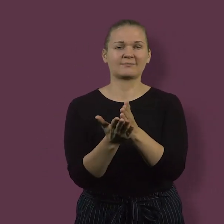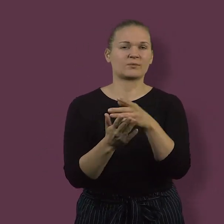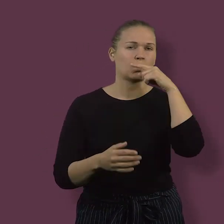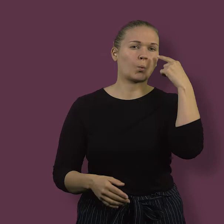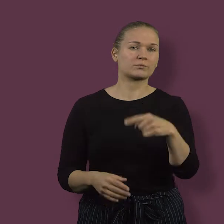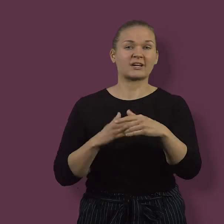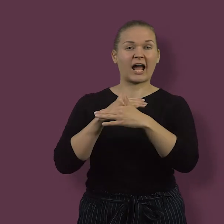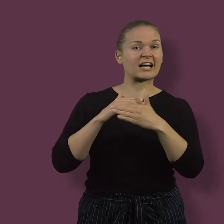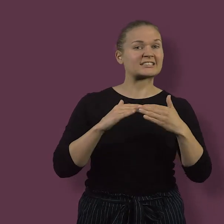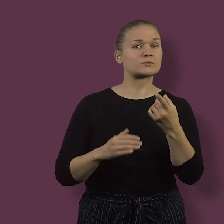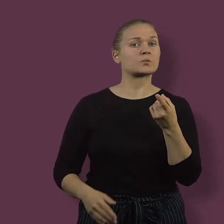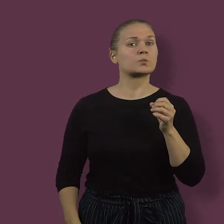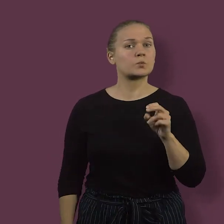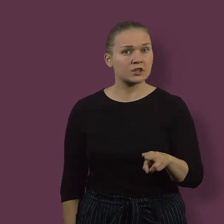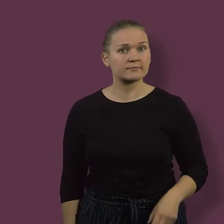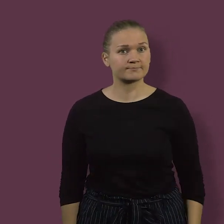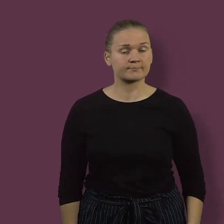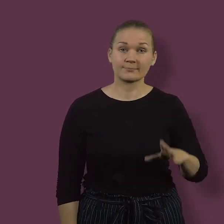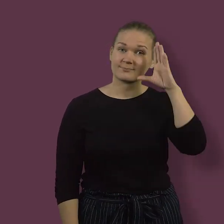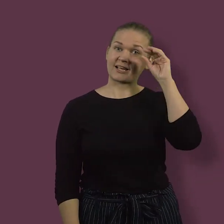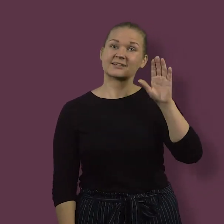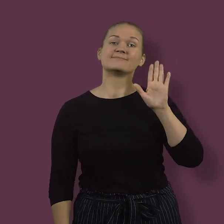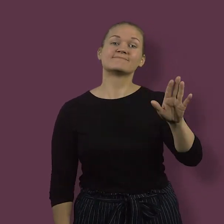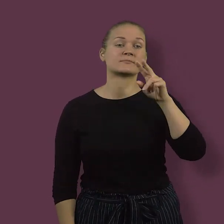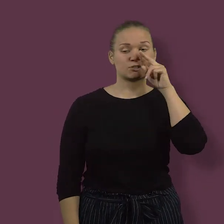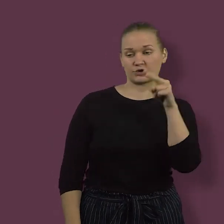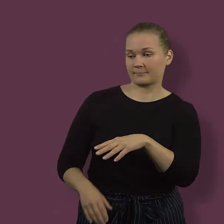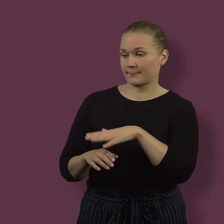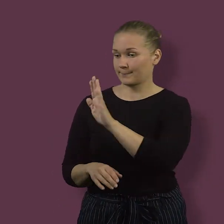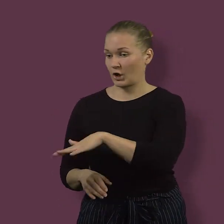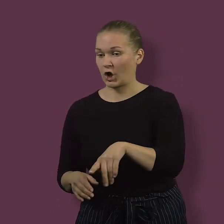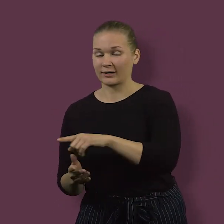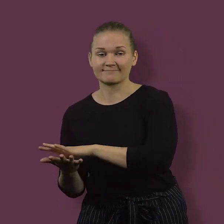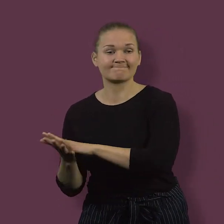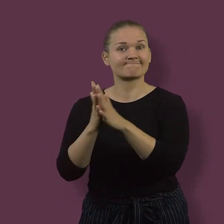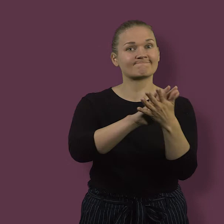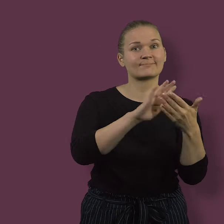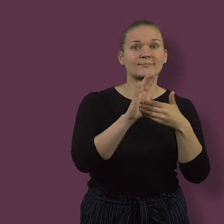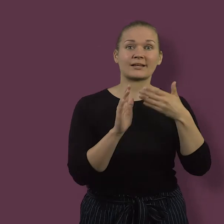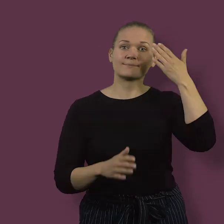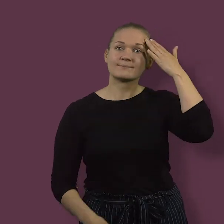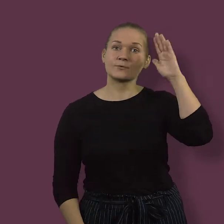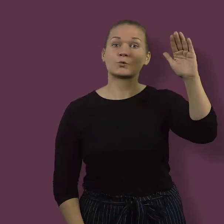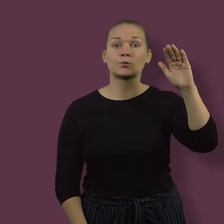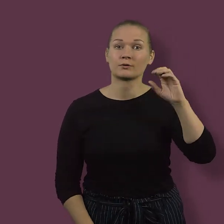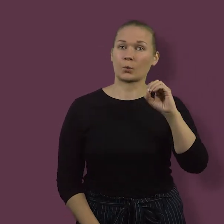hudlöshet. Under senare år har flera konstnärer närmat sig tonårsflickan som företeelse i samtiden för